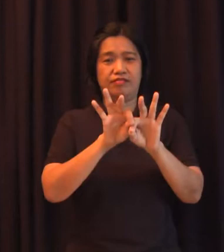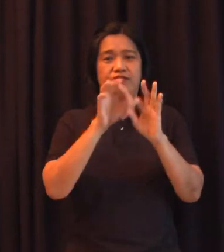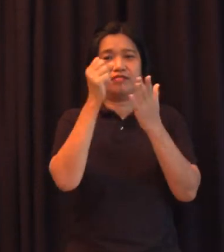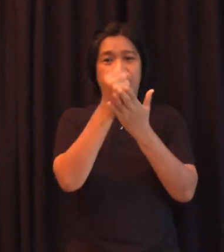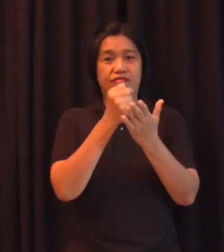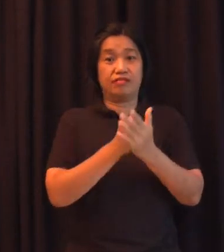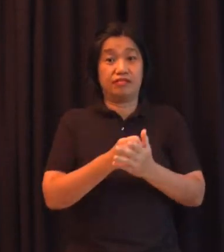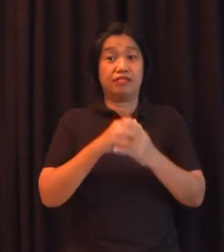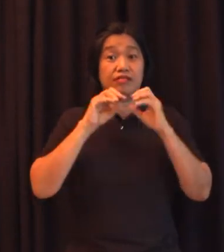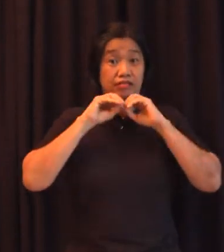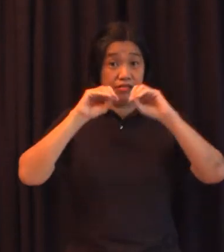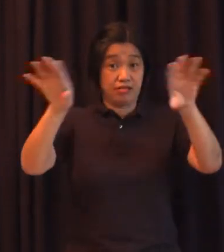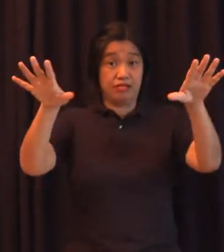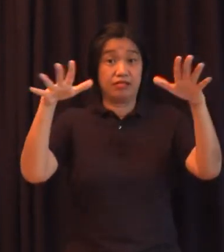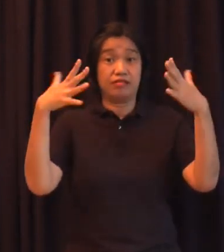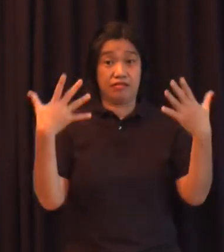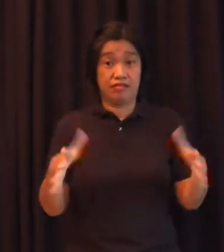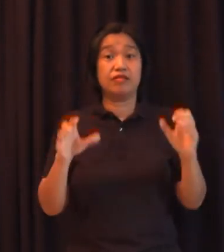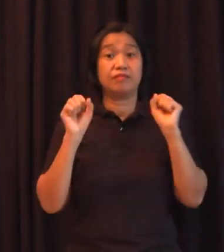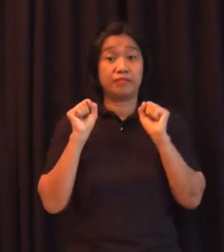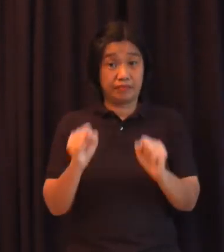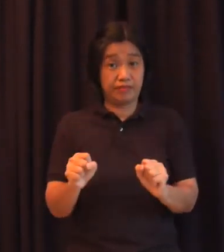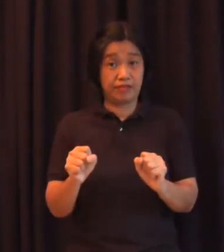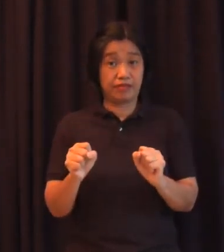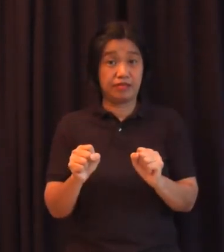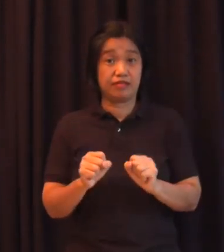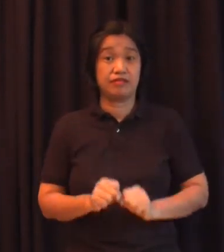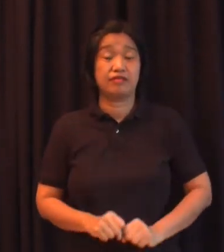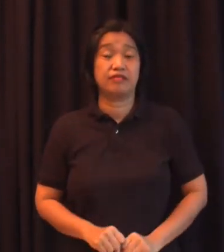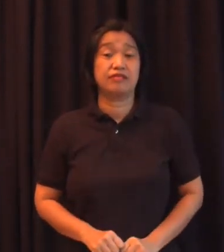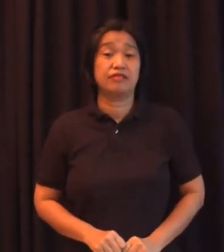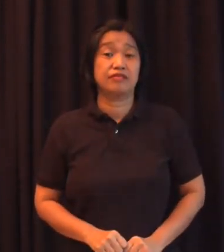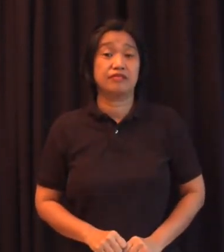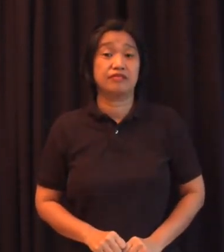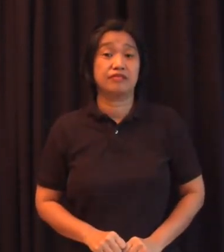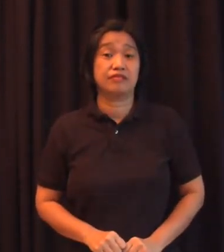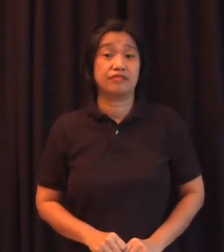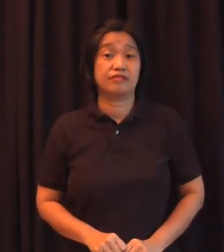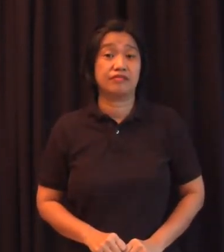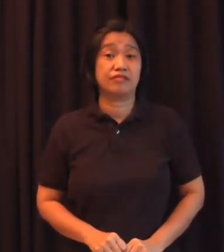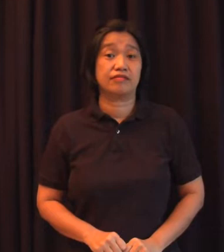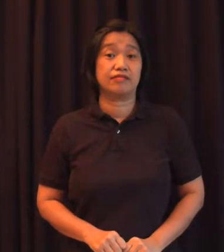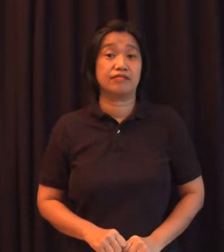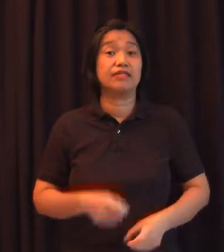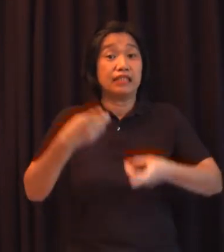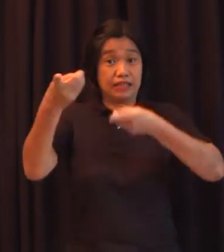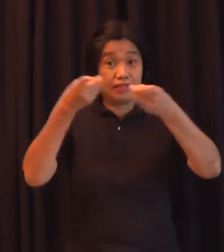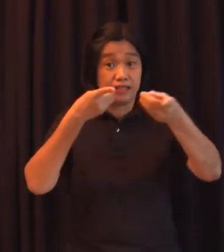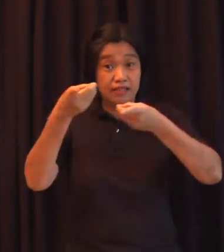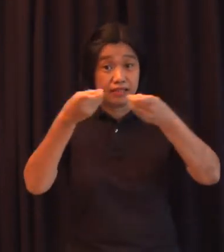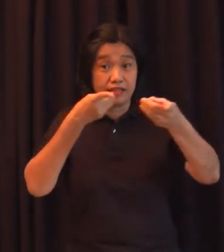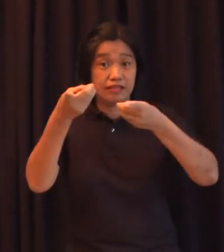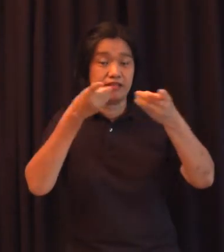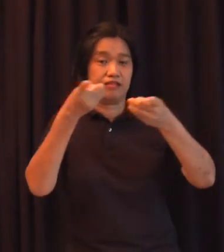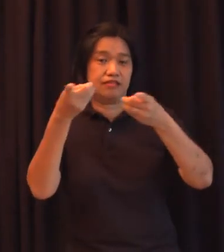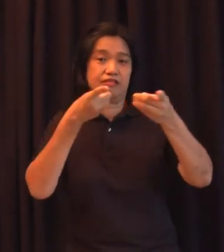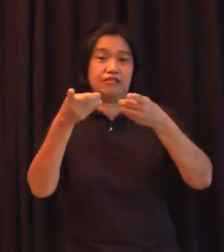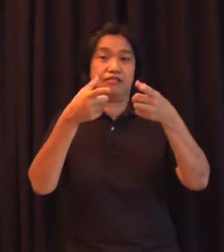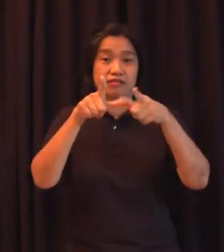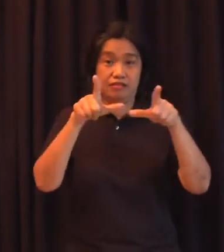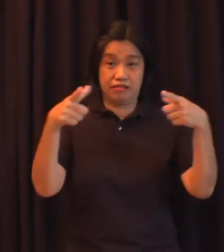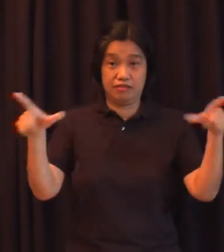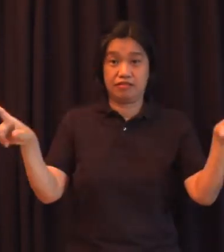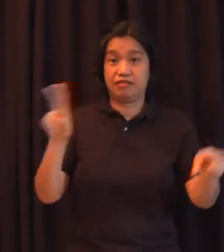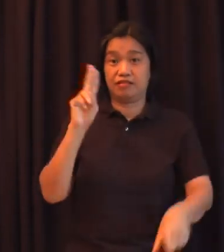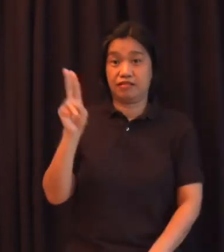o pwede na itong i-describe itong wika na lumaganap. Ito yung tinatawag bahagi ng